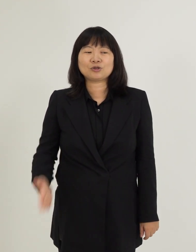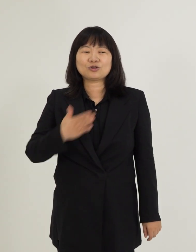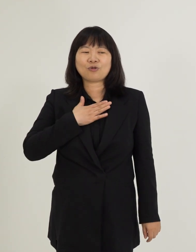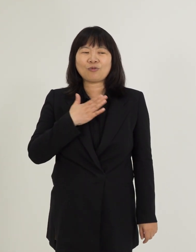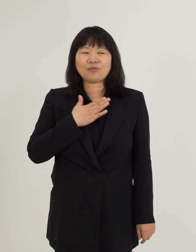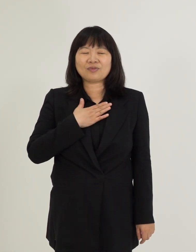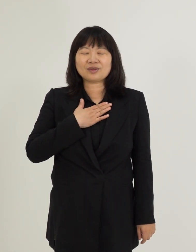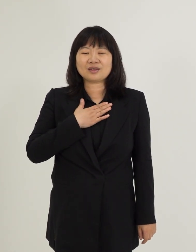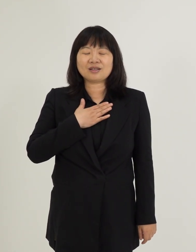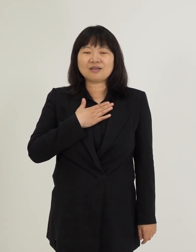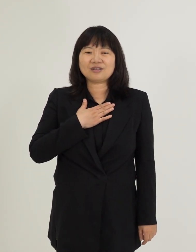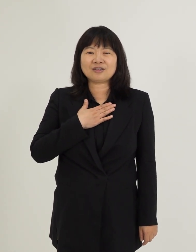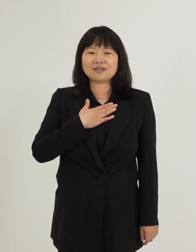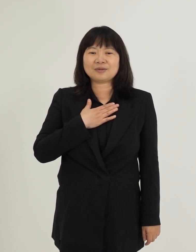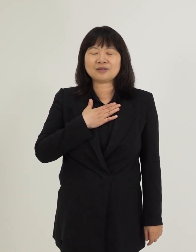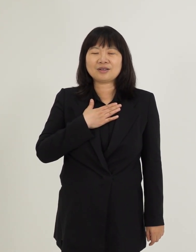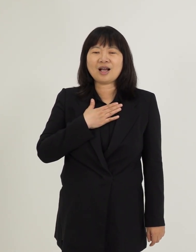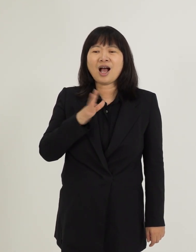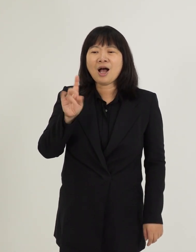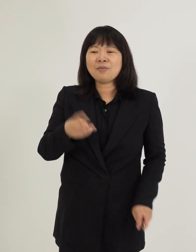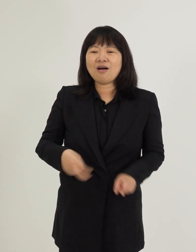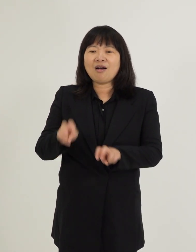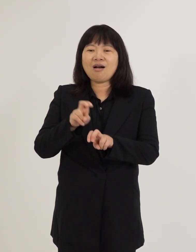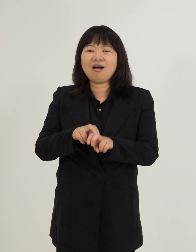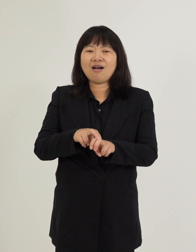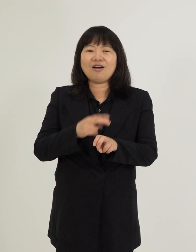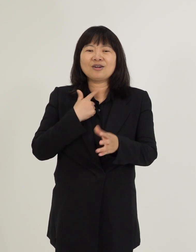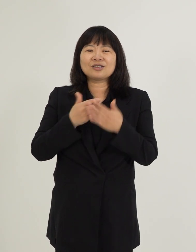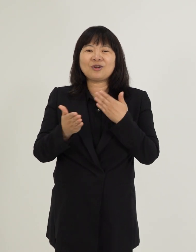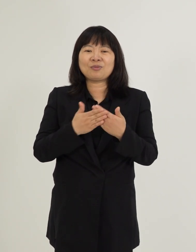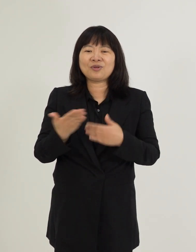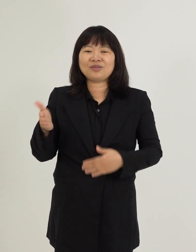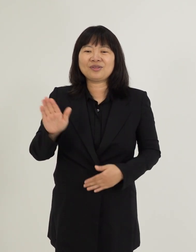저는 올라가 한번 앉았다가 죽는 줄 알았어요.